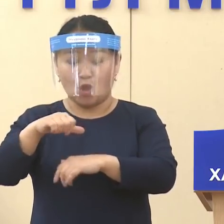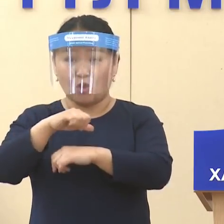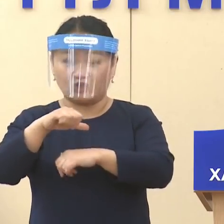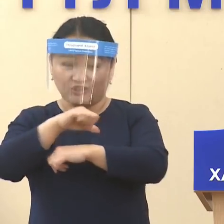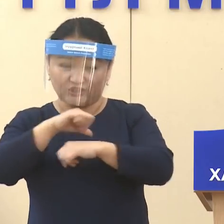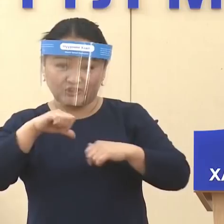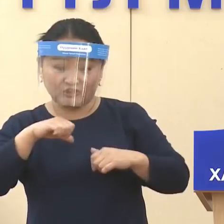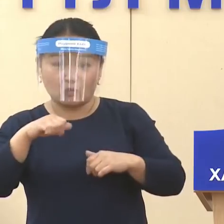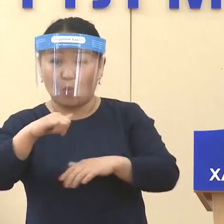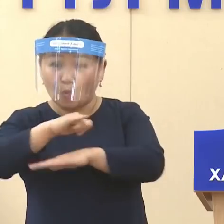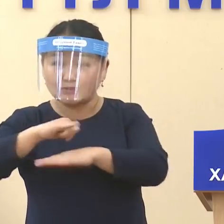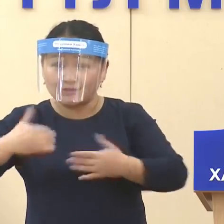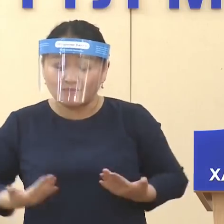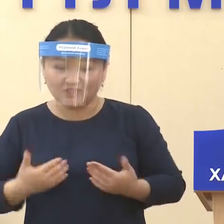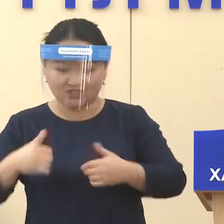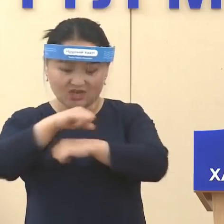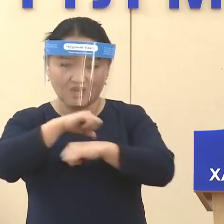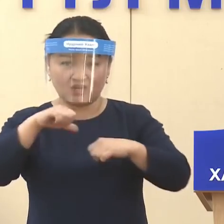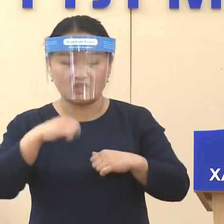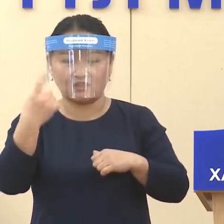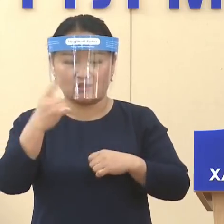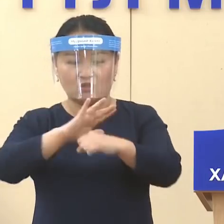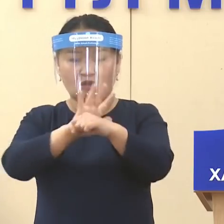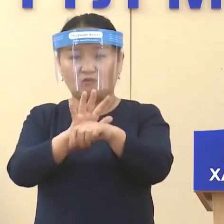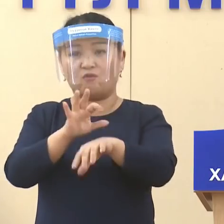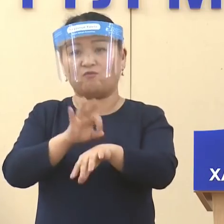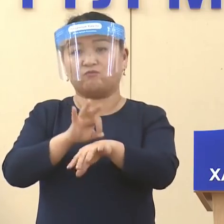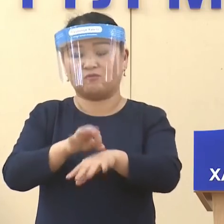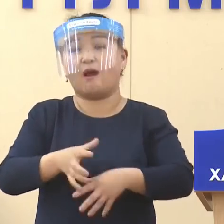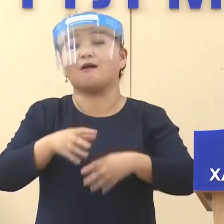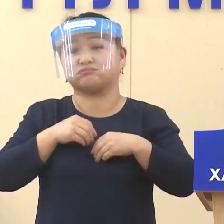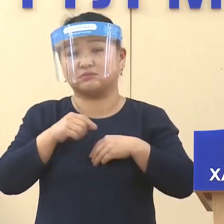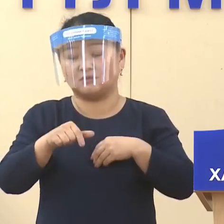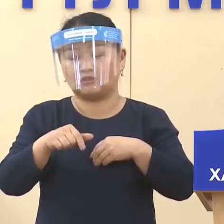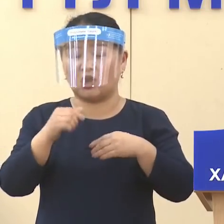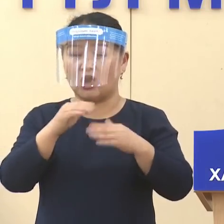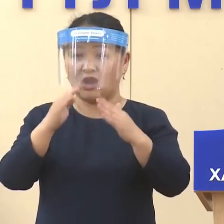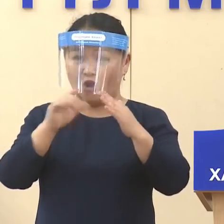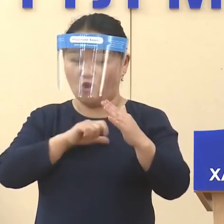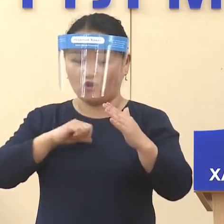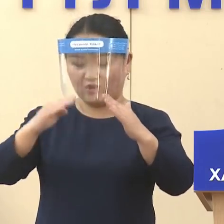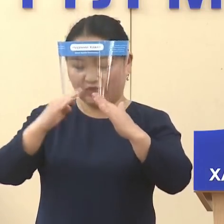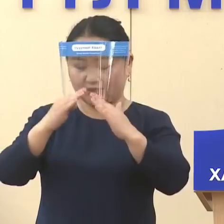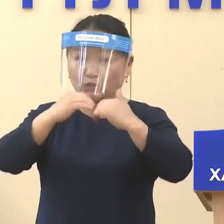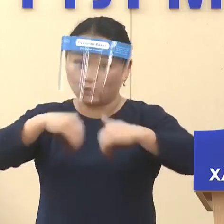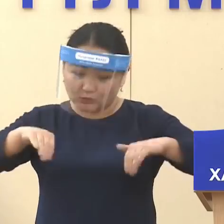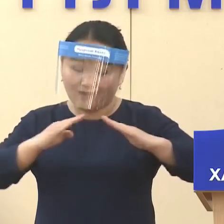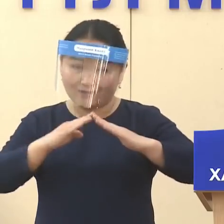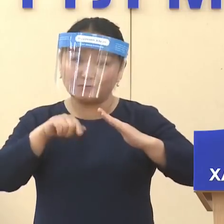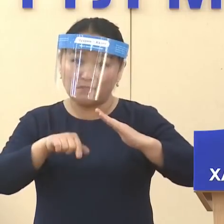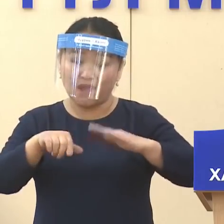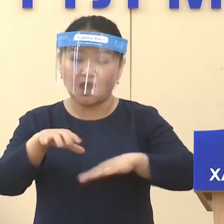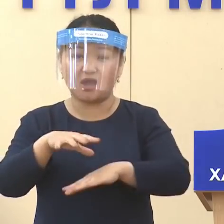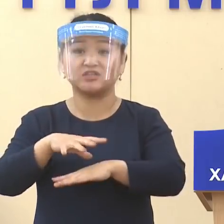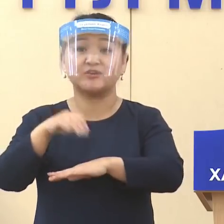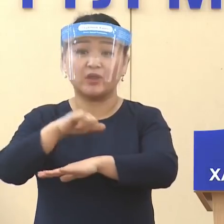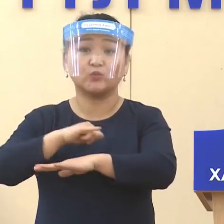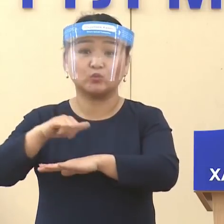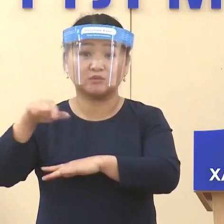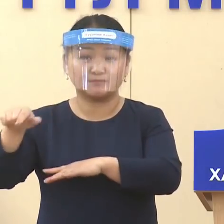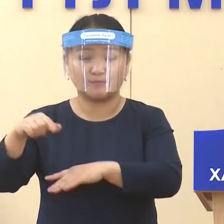илэрсэн. Биеийн байдал хөнгөн байгаа учраас гэрийн одоо тусгаарлалтанд байгаа юм байна. За ингээд бол өнөөдрийн байдлаар гадаад